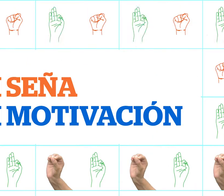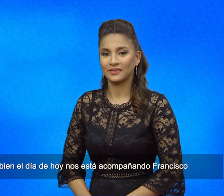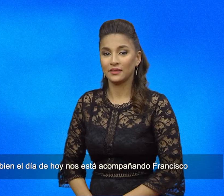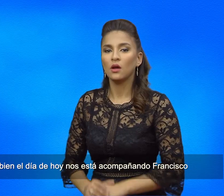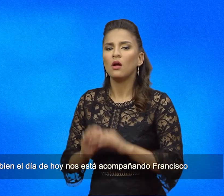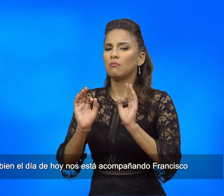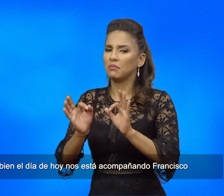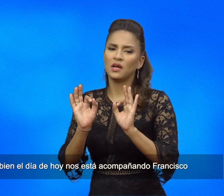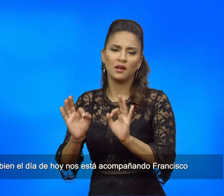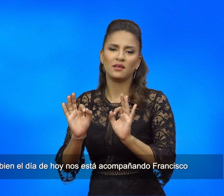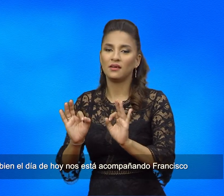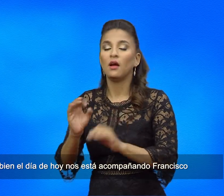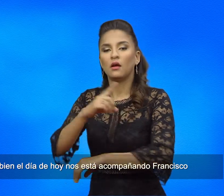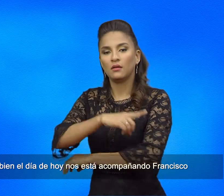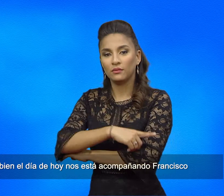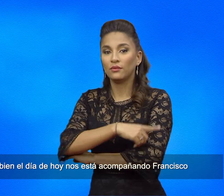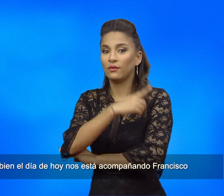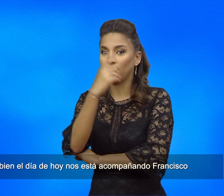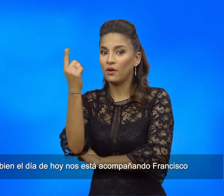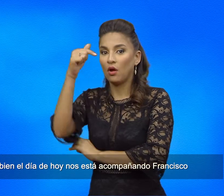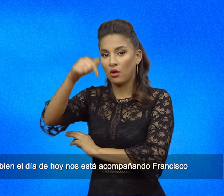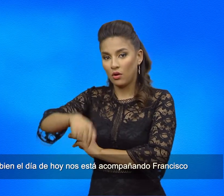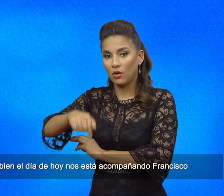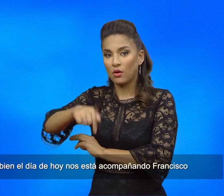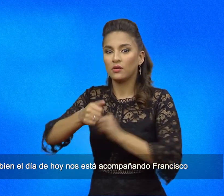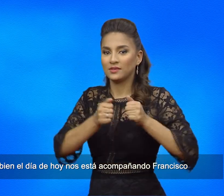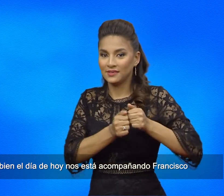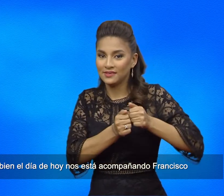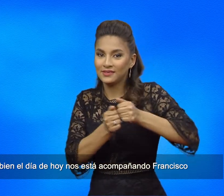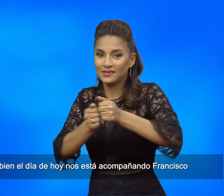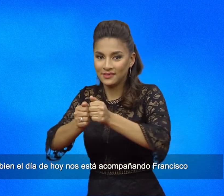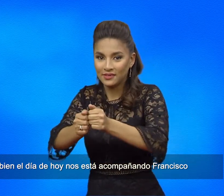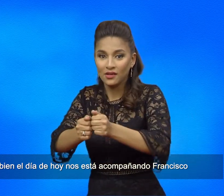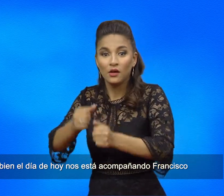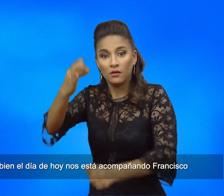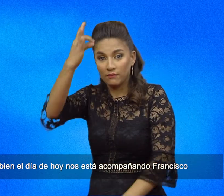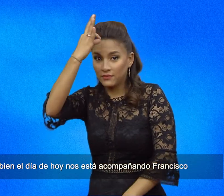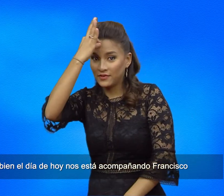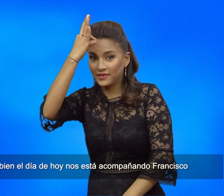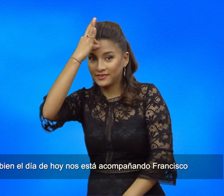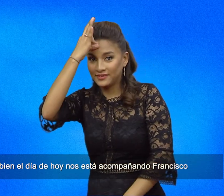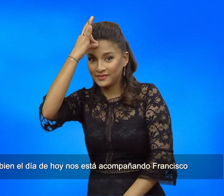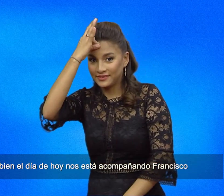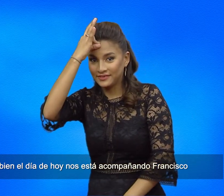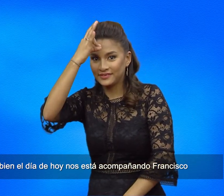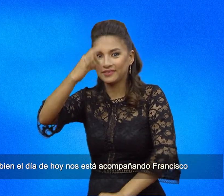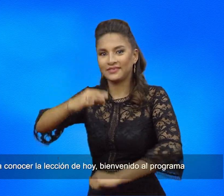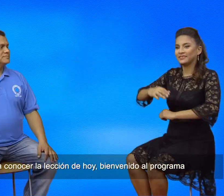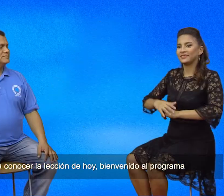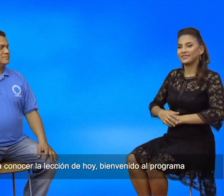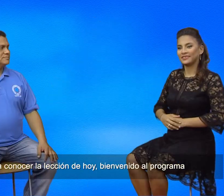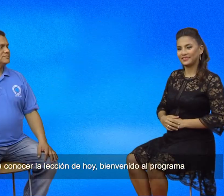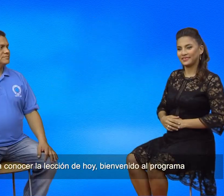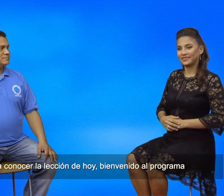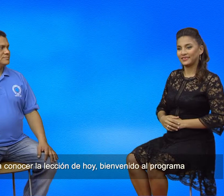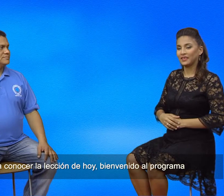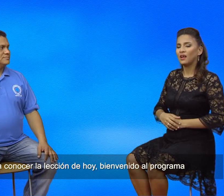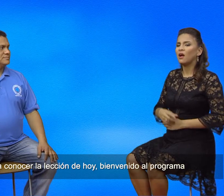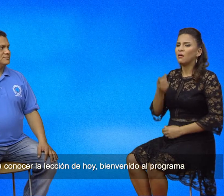muy bien el día de hoy nos está acompañando francisco para conocer